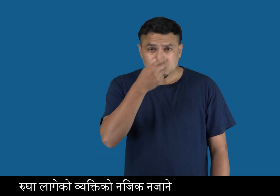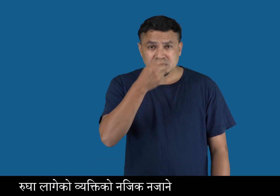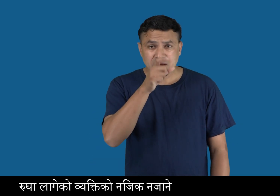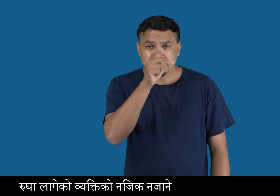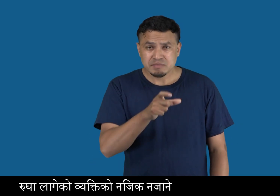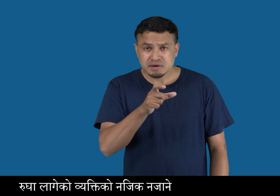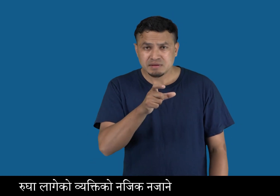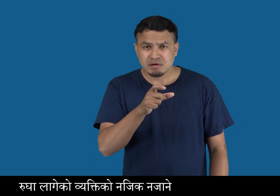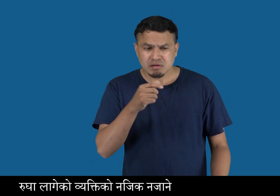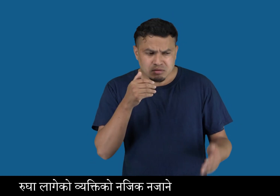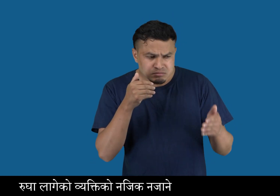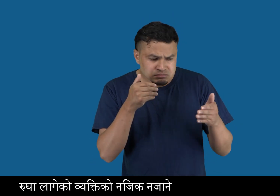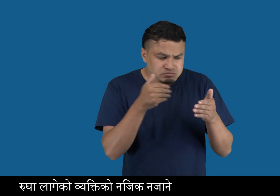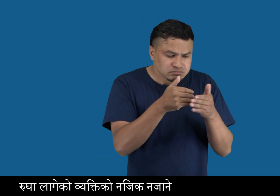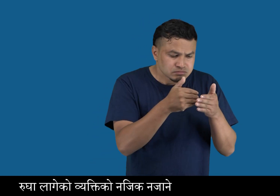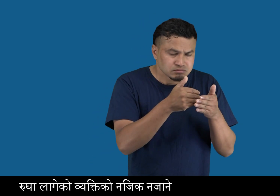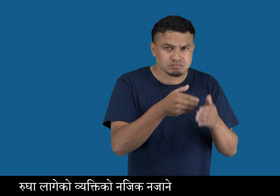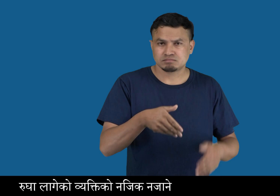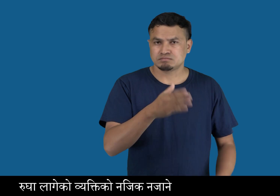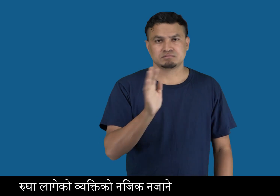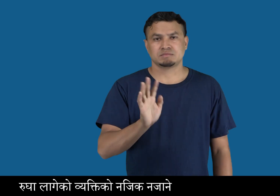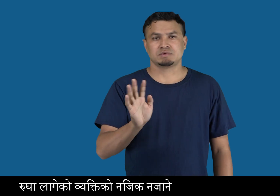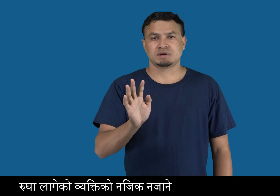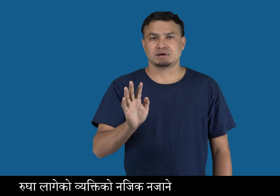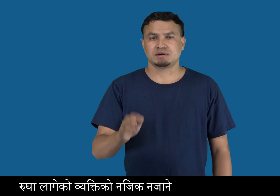रुघा लागेको व्यक्तिको नजिक नजाने।